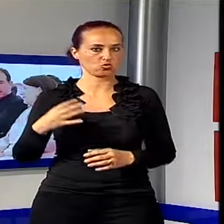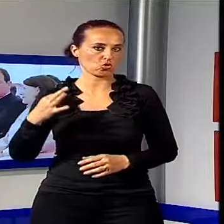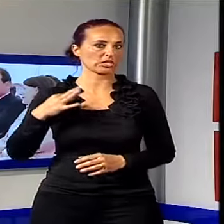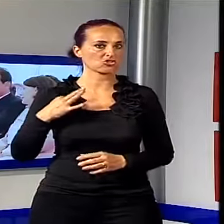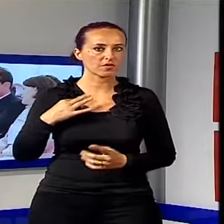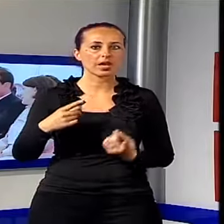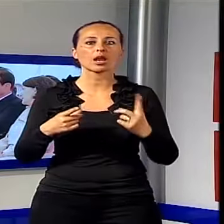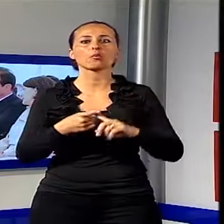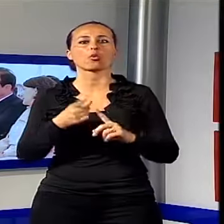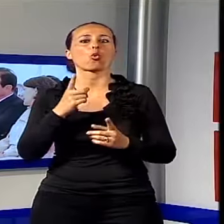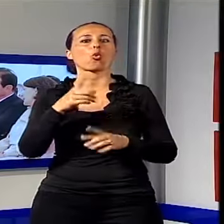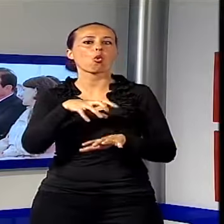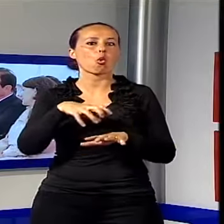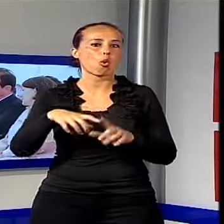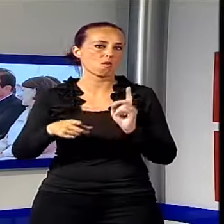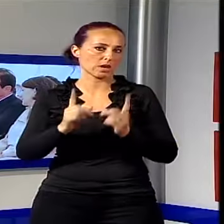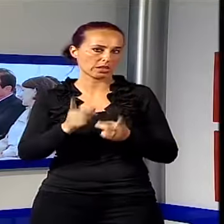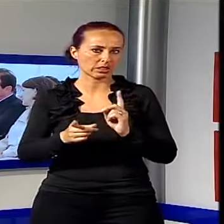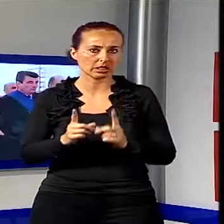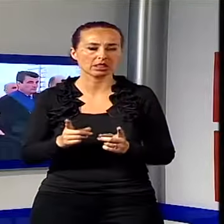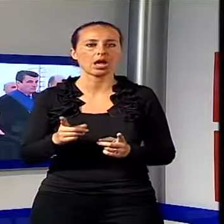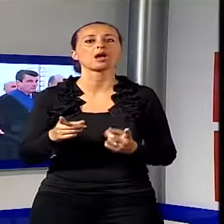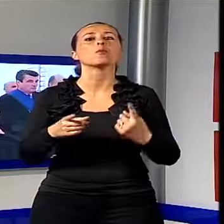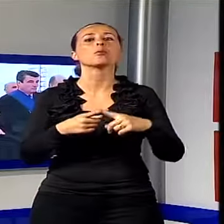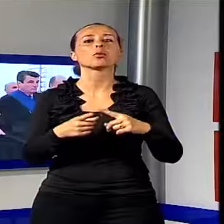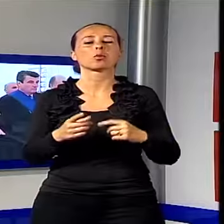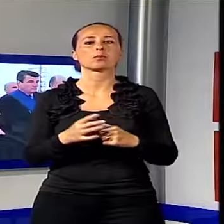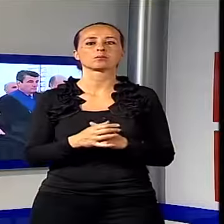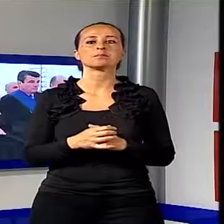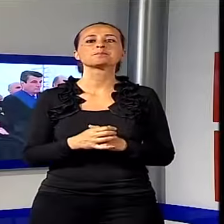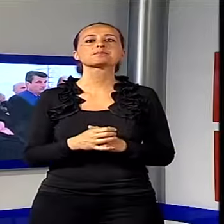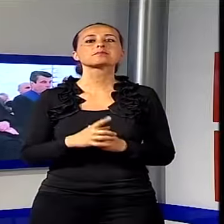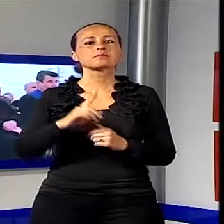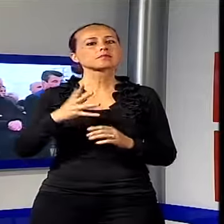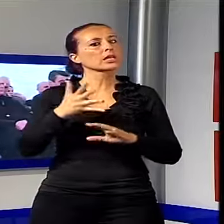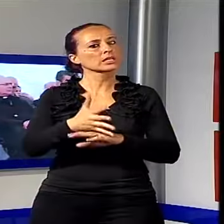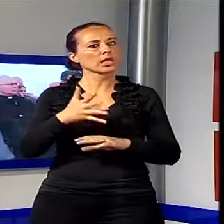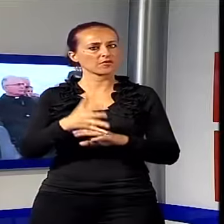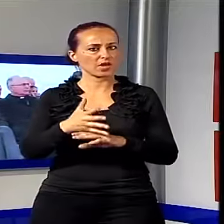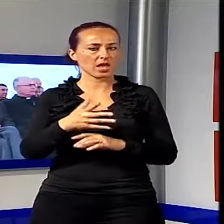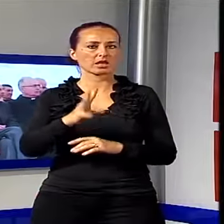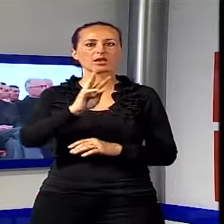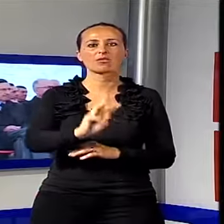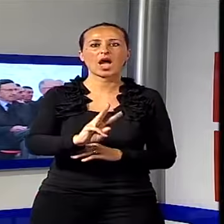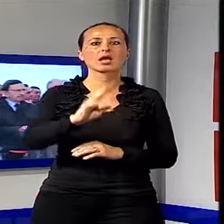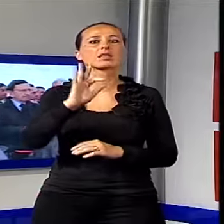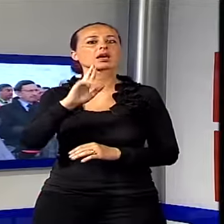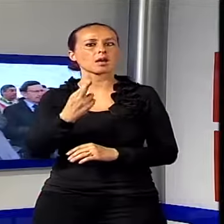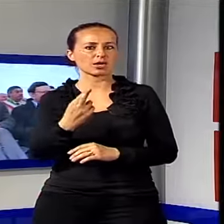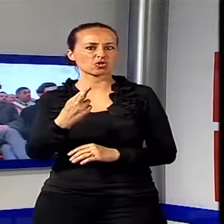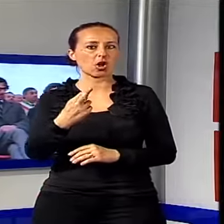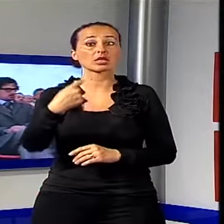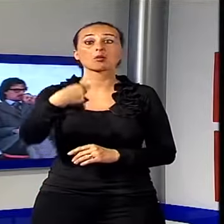parlamentari lucchesi, Raffaella Mariani e Andrea Marcucci. Dopo l'intervento di Walter Ramacciotti, presidente della Federazione